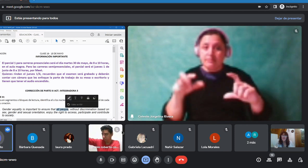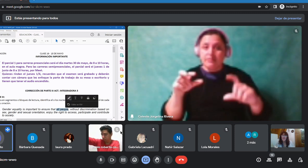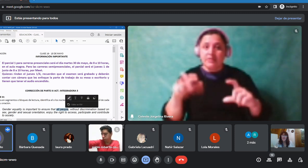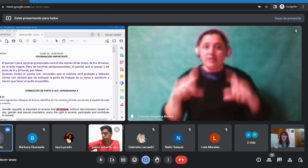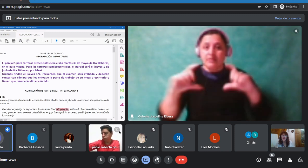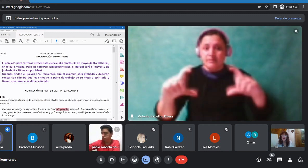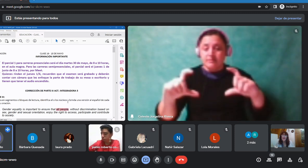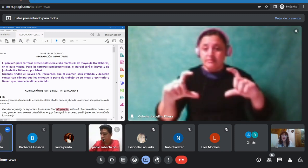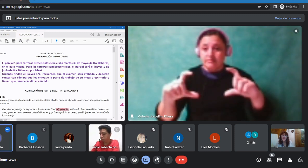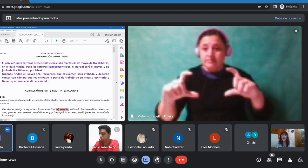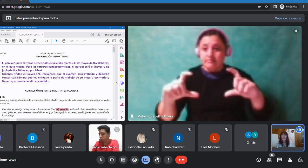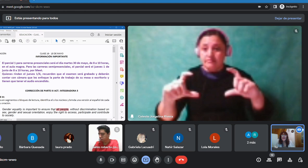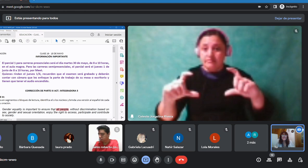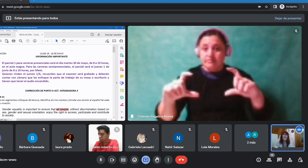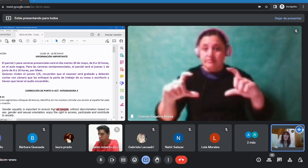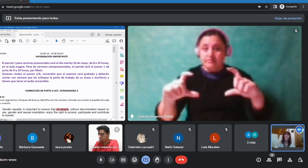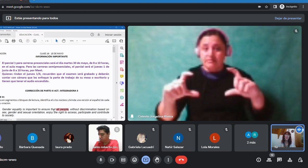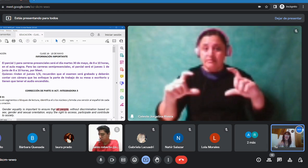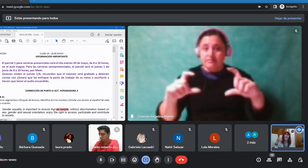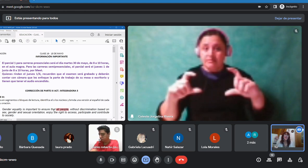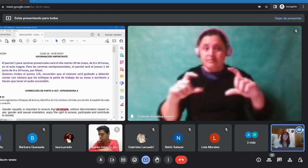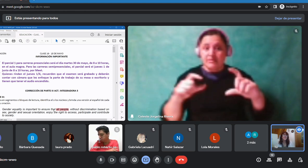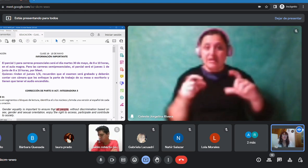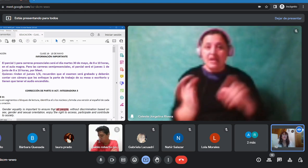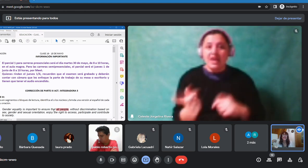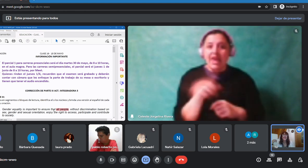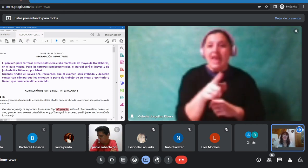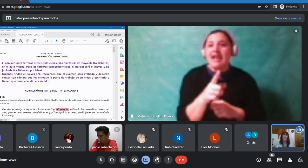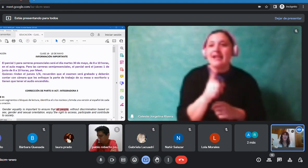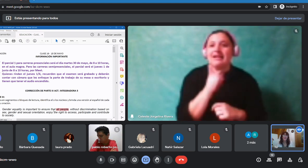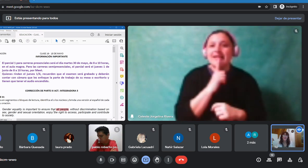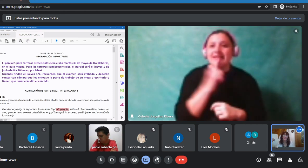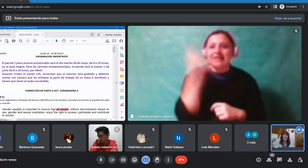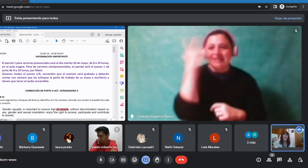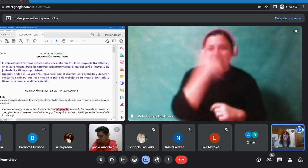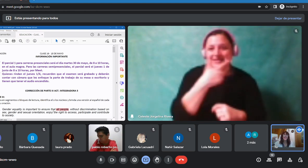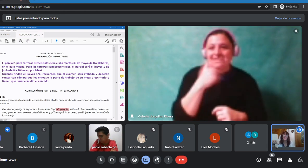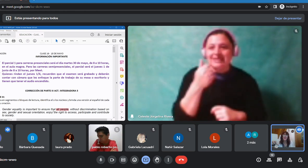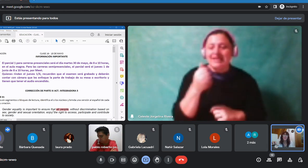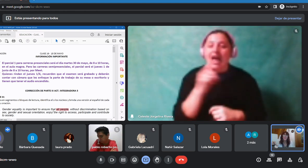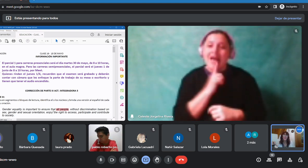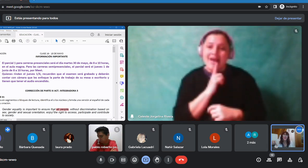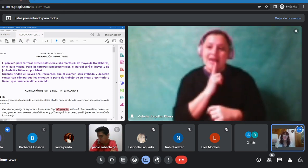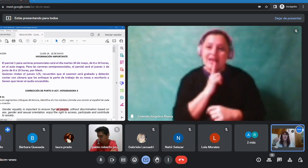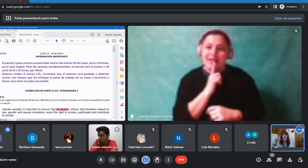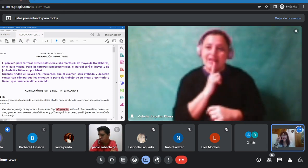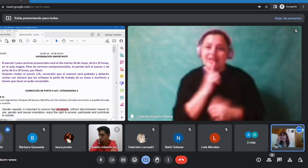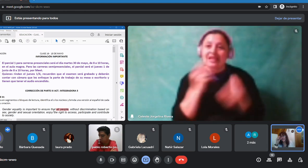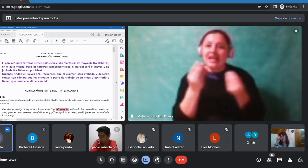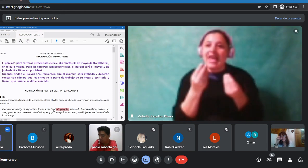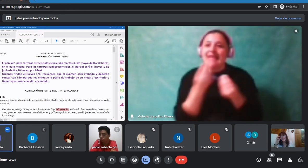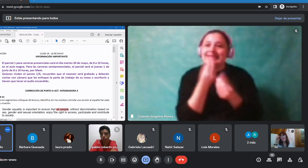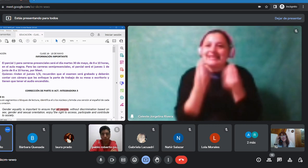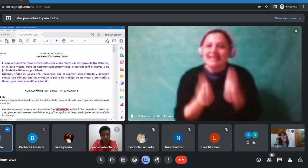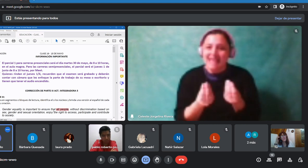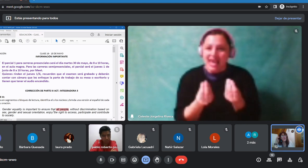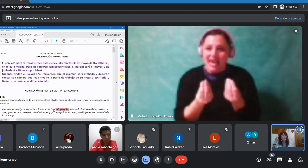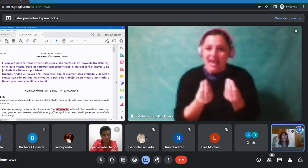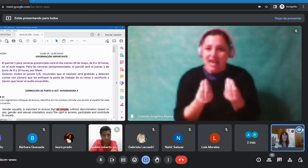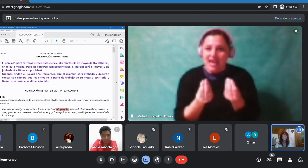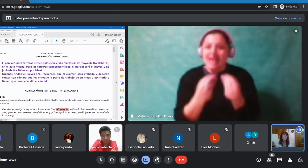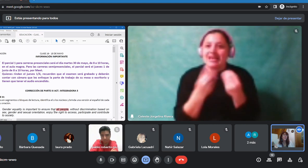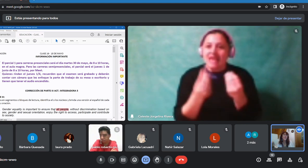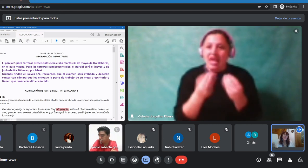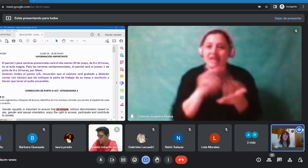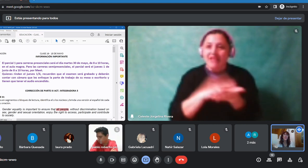fuera directamente. El that sí, porque el that este no es aquel, este es qué. Solamente un tipo. Claro, vieron que en